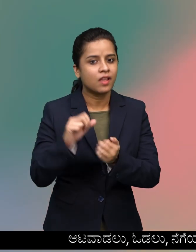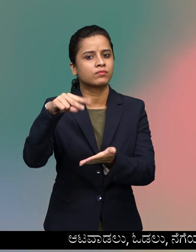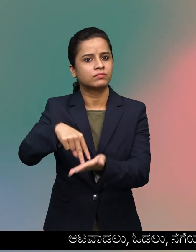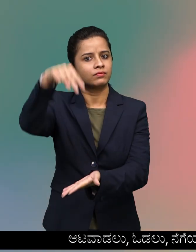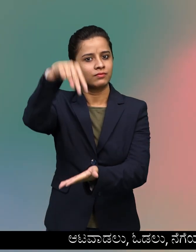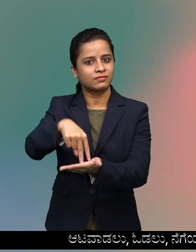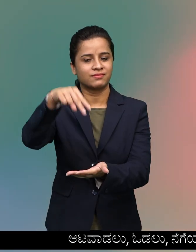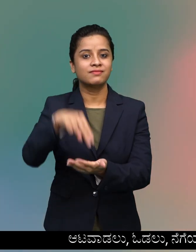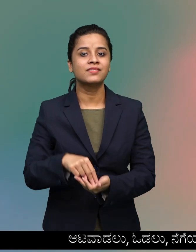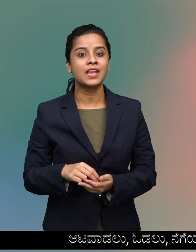ಅಲ್ಲವೇ?